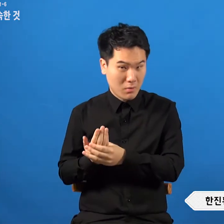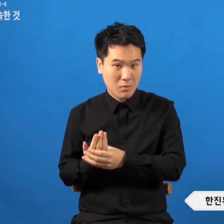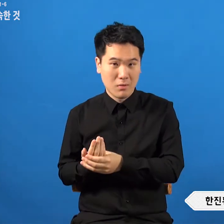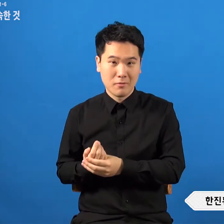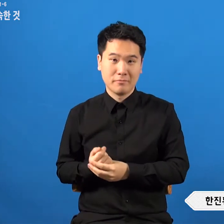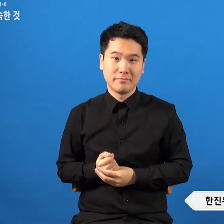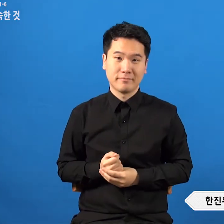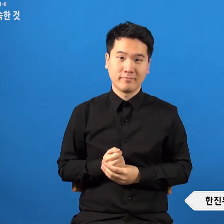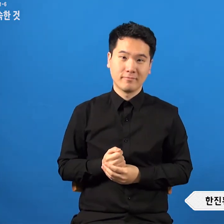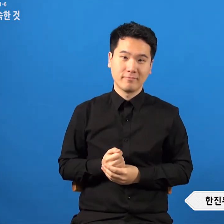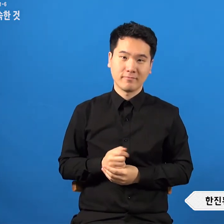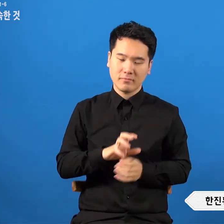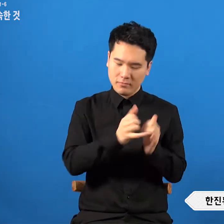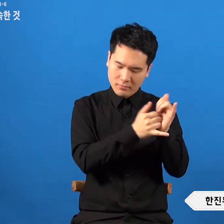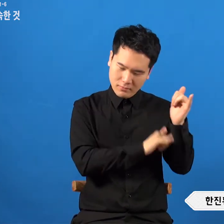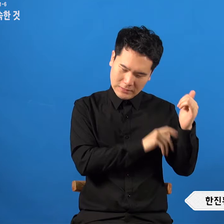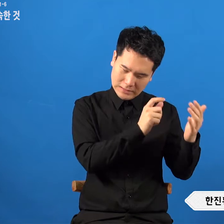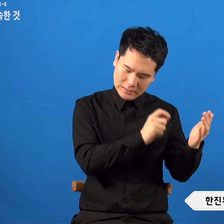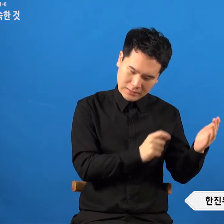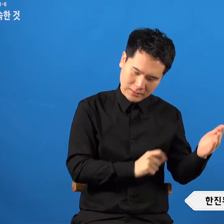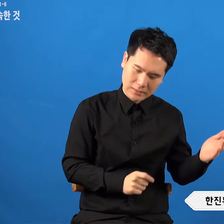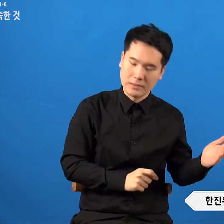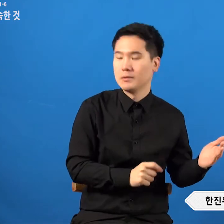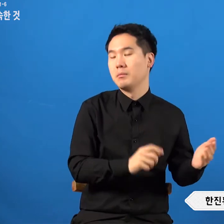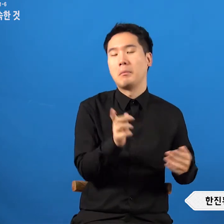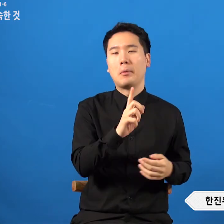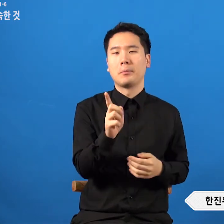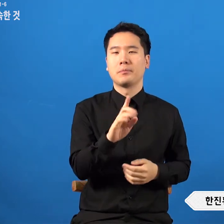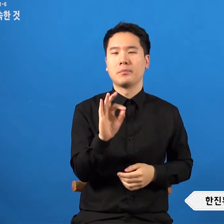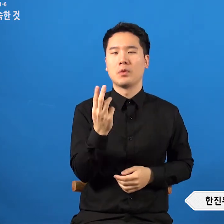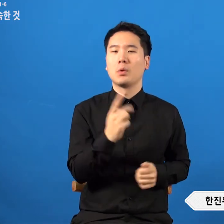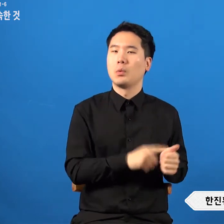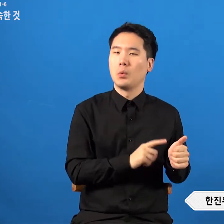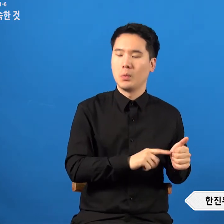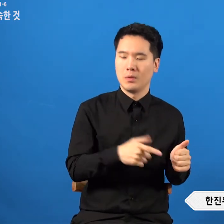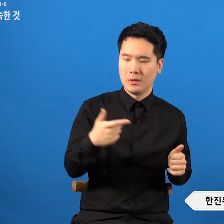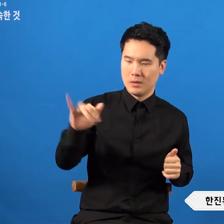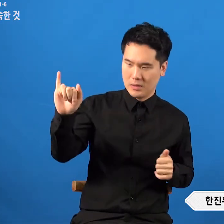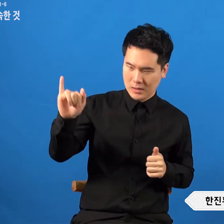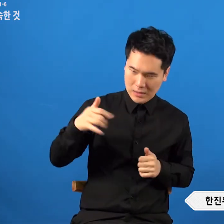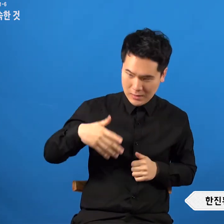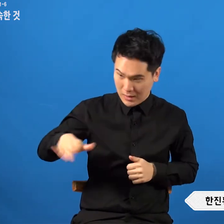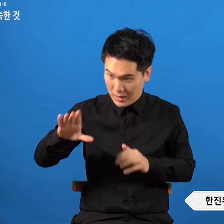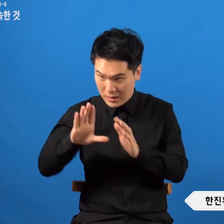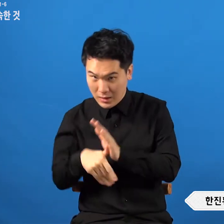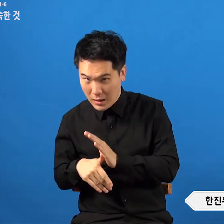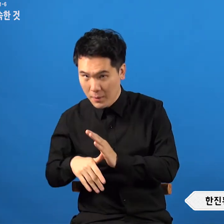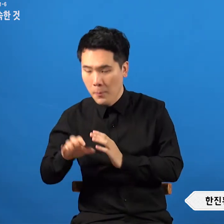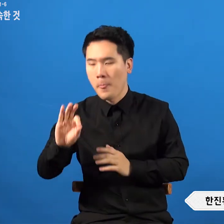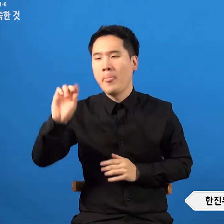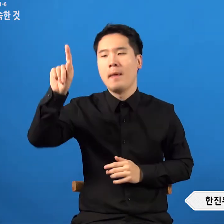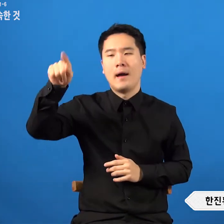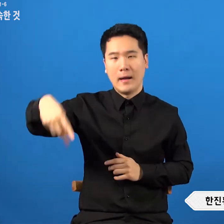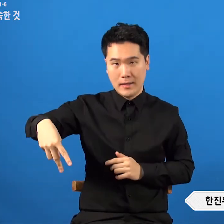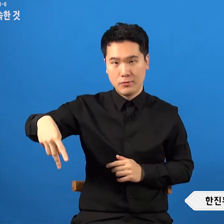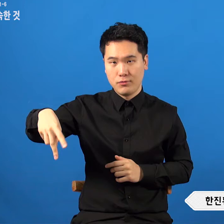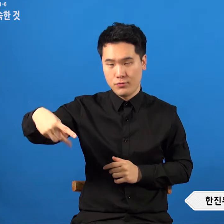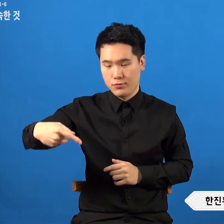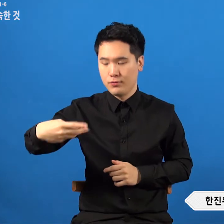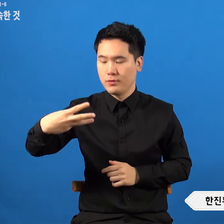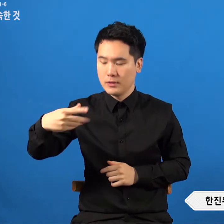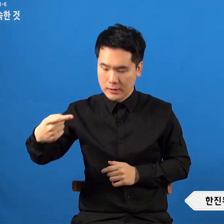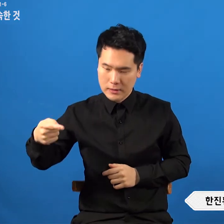일어났을까? 역사가들에 의하면 요나가 니느웨로 갈 무렵에 아수르에는 아주